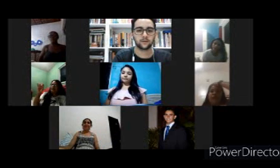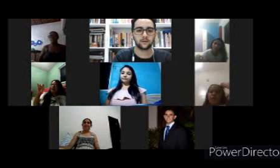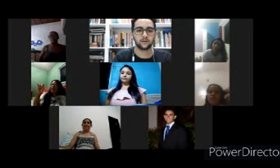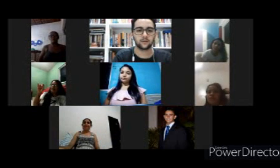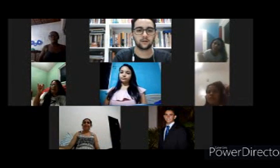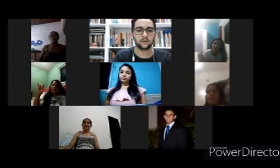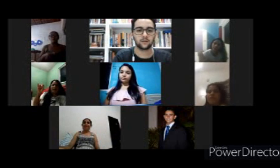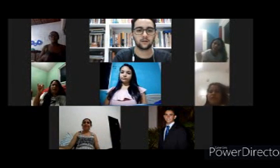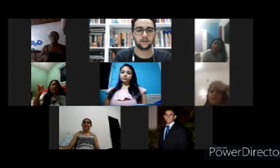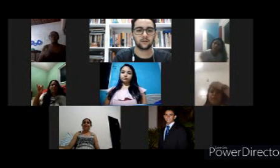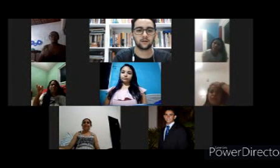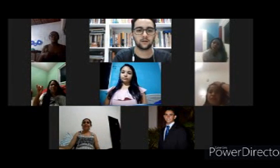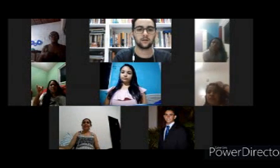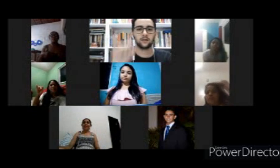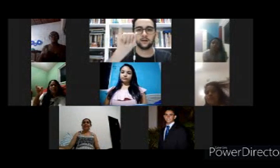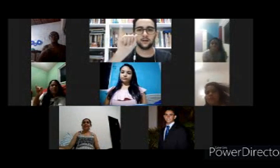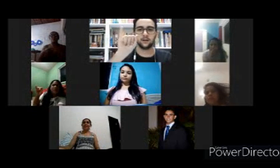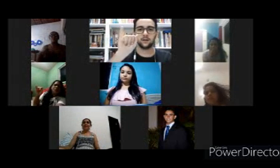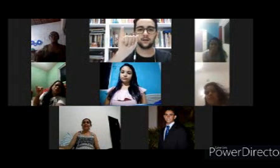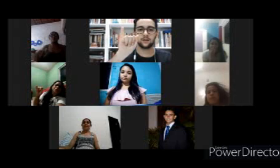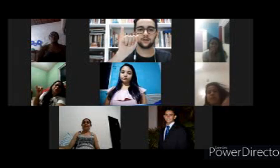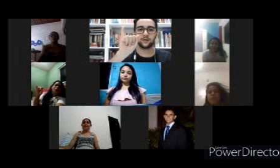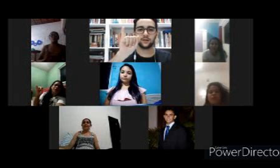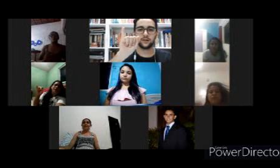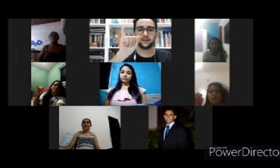T. Ai, pessoal, deu um branco. Ti.